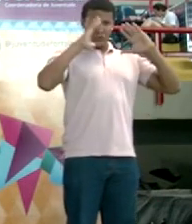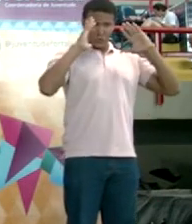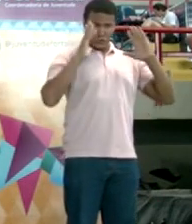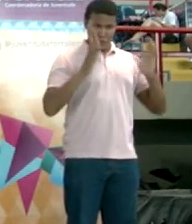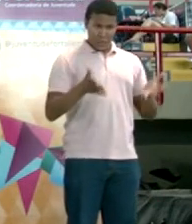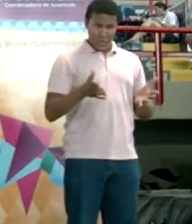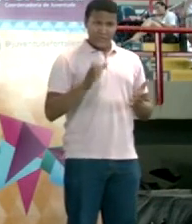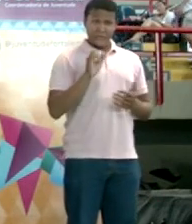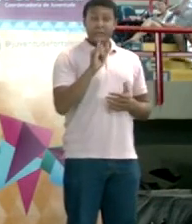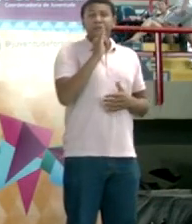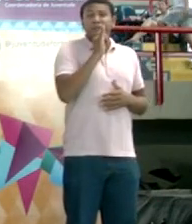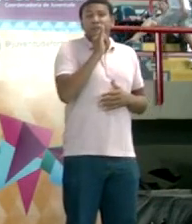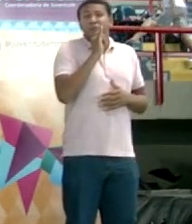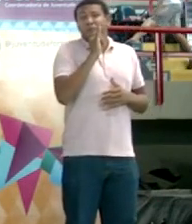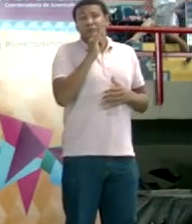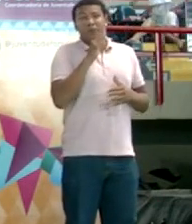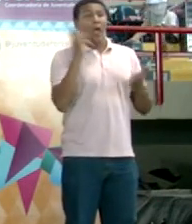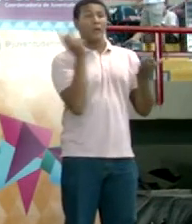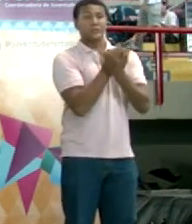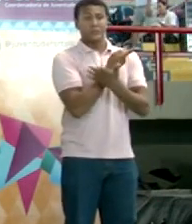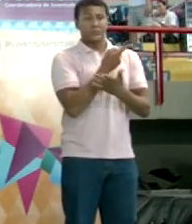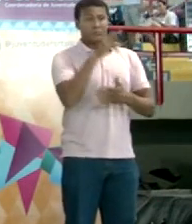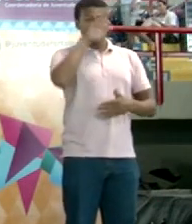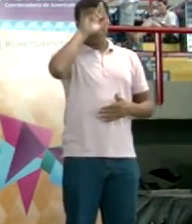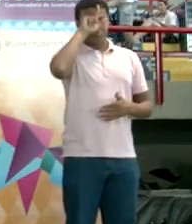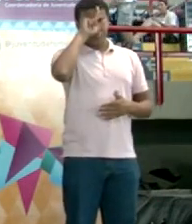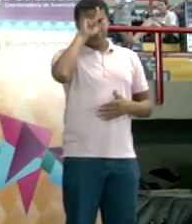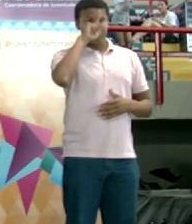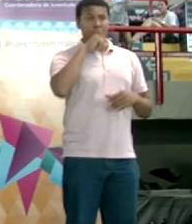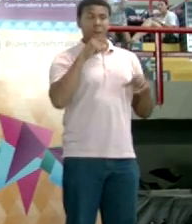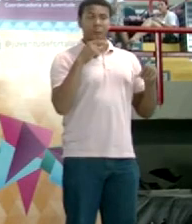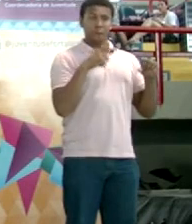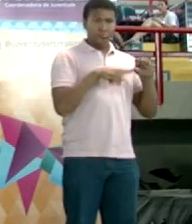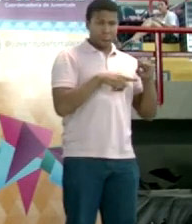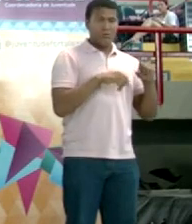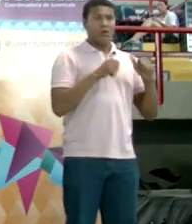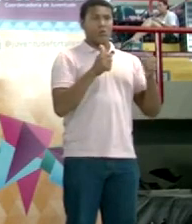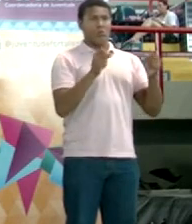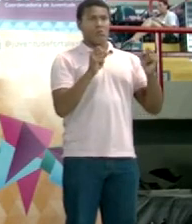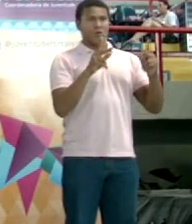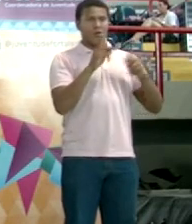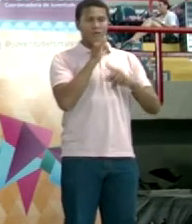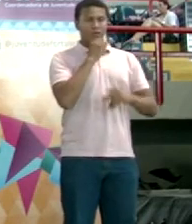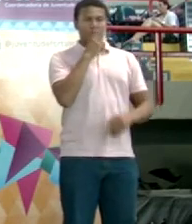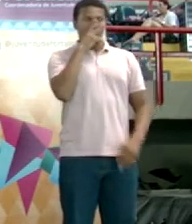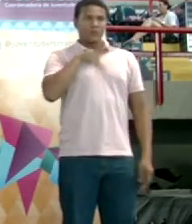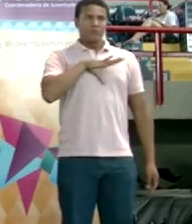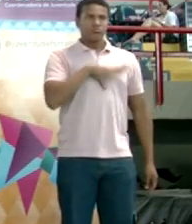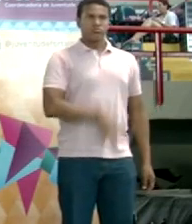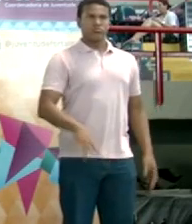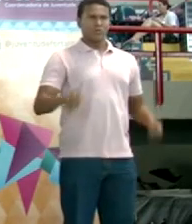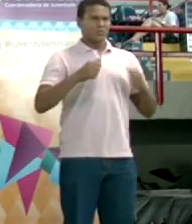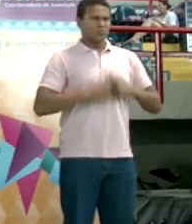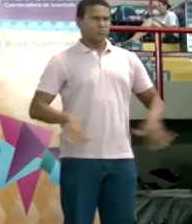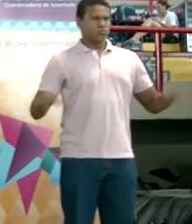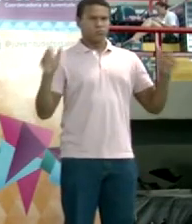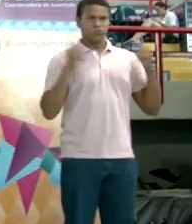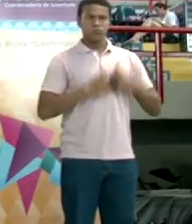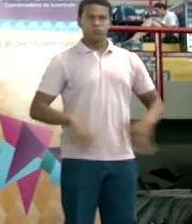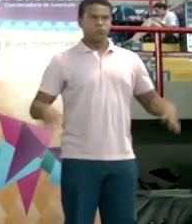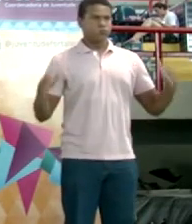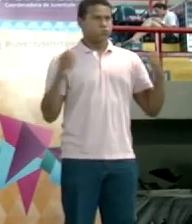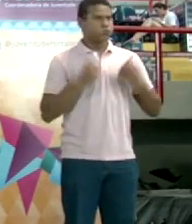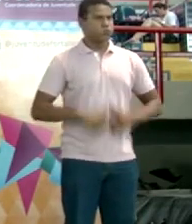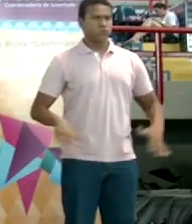né, geralmente por volta de 9 a 11 dias, ela vai ter o quê? O fluxo menstrual bem forte, que vai o quê? Vai liberar